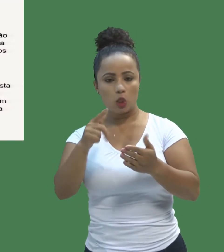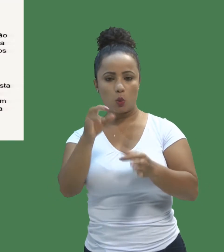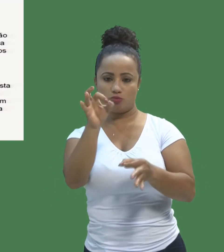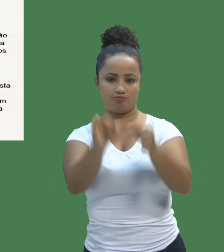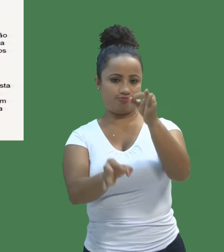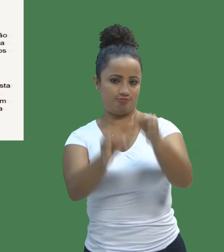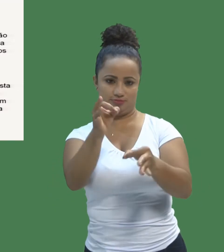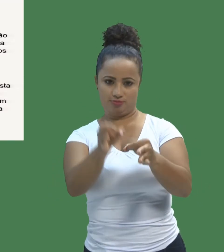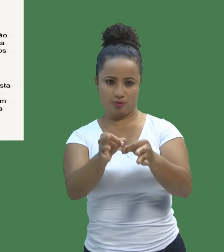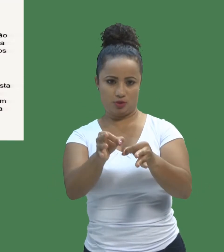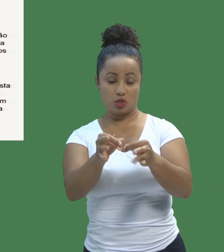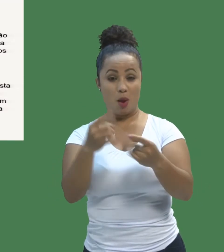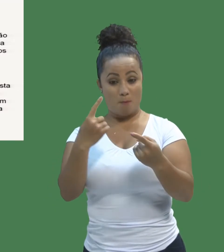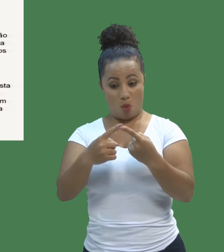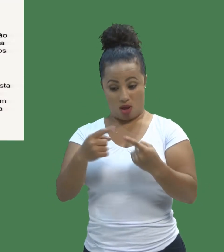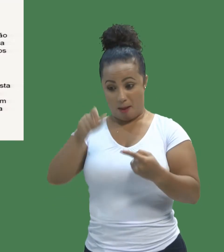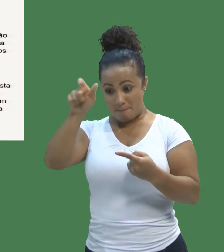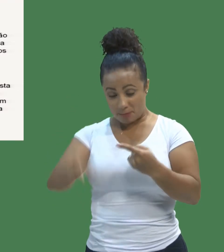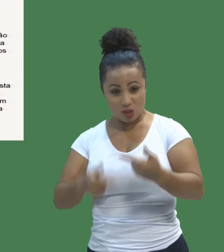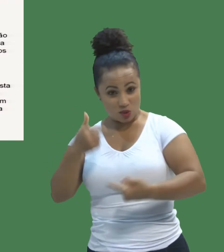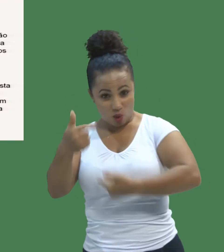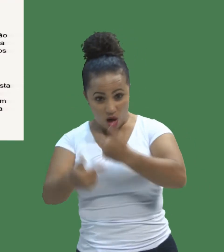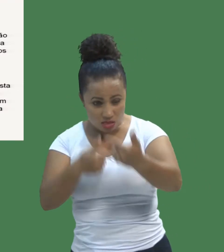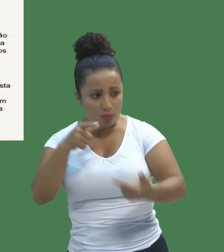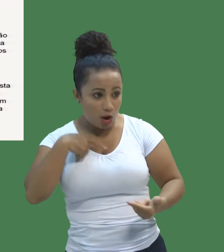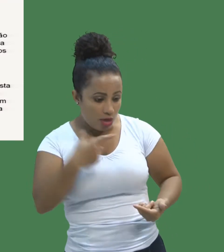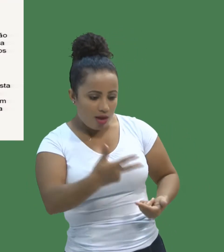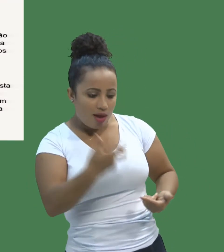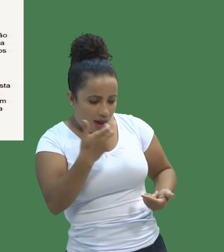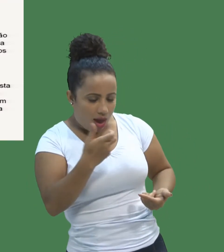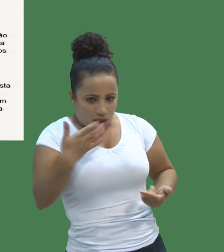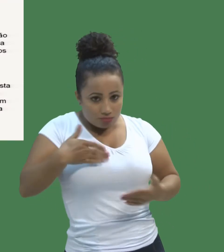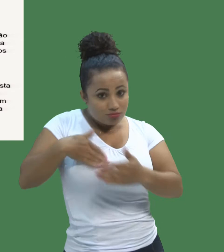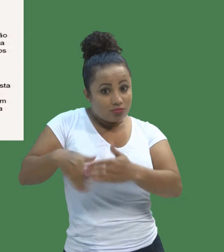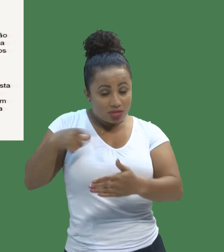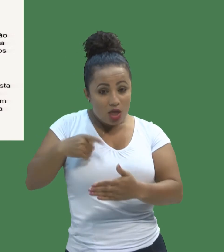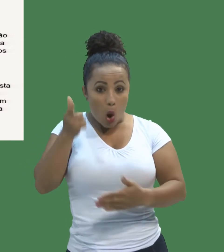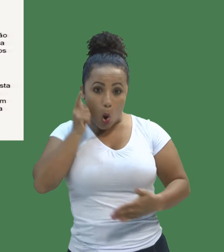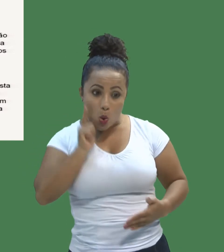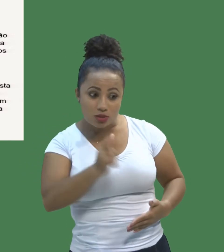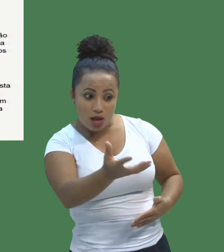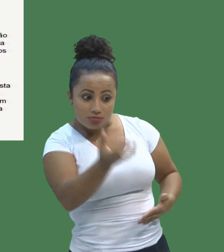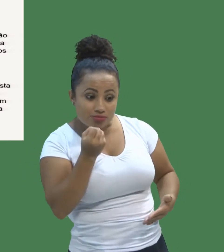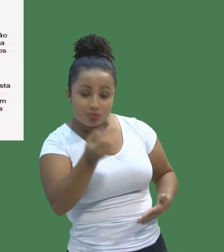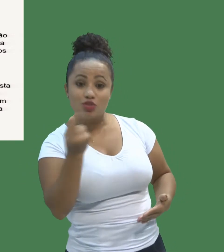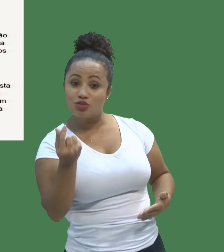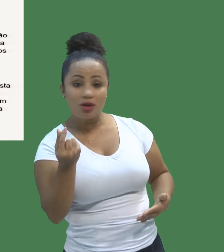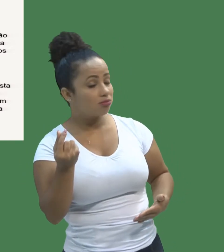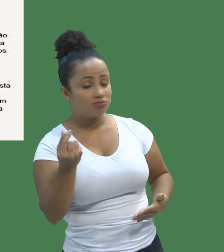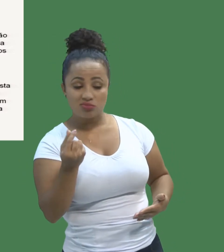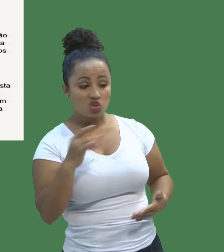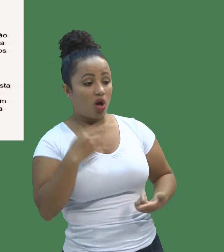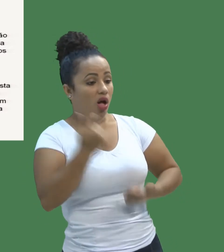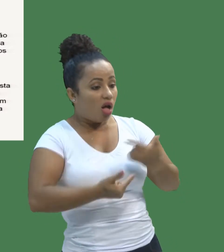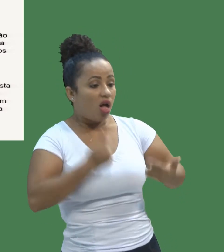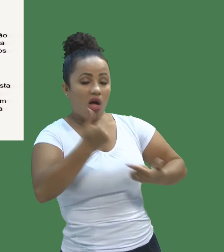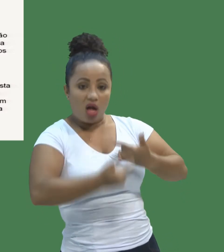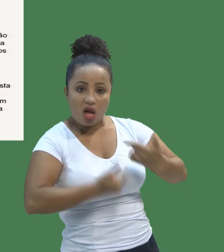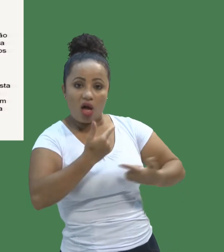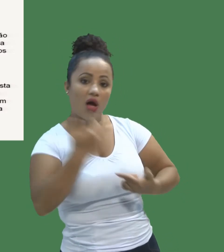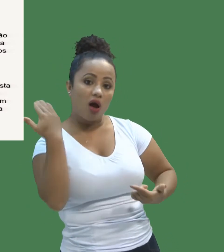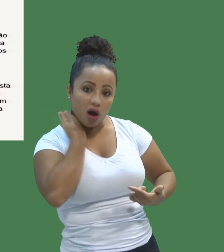do usufruto da riqueza, passa a vida inteira por produzi-la, a fim de propiciar bem-estar